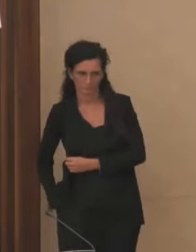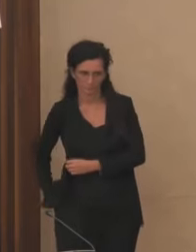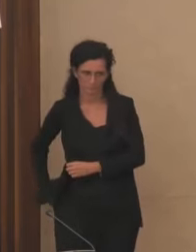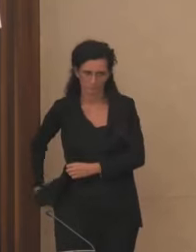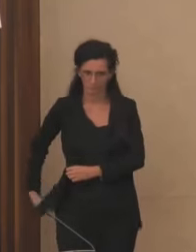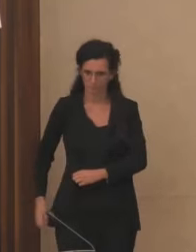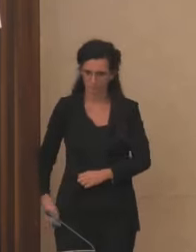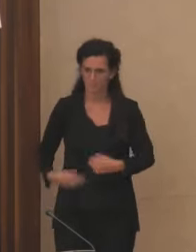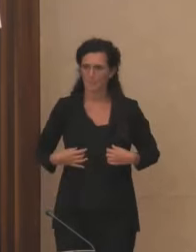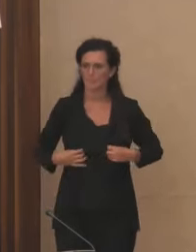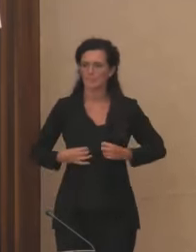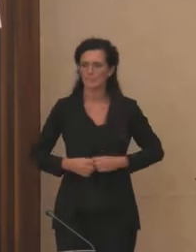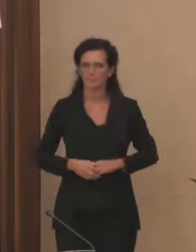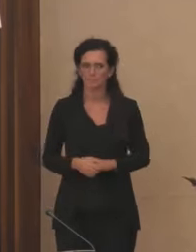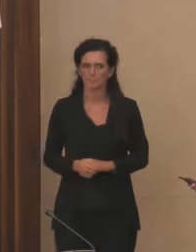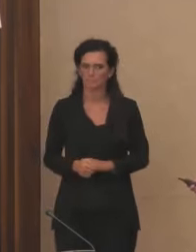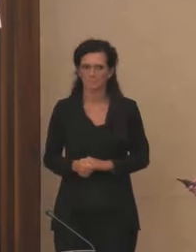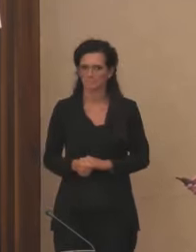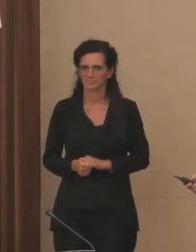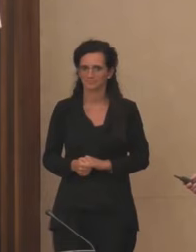No, questo no. Per andare